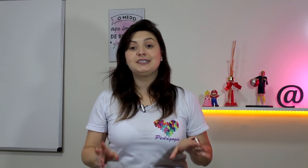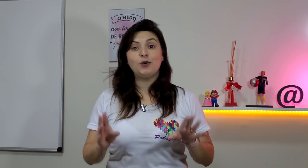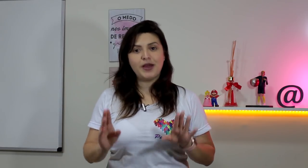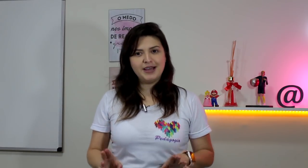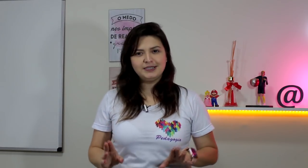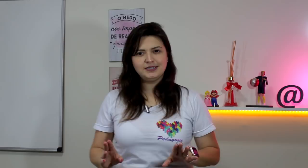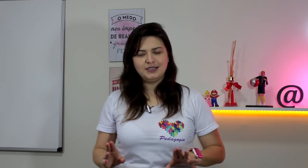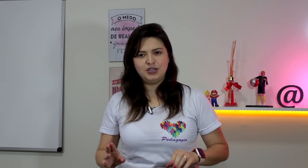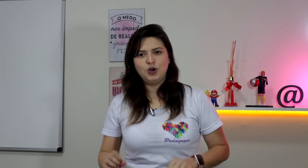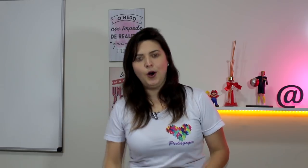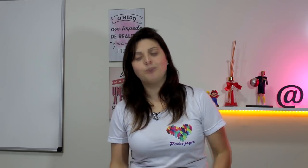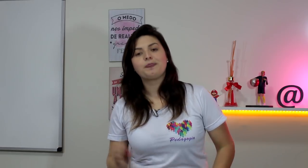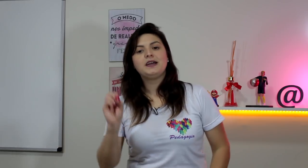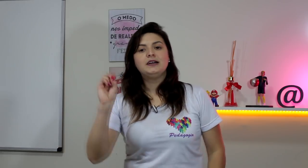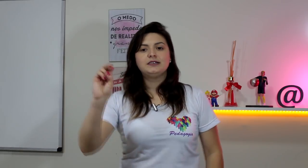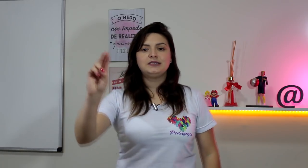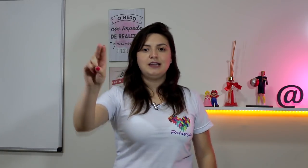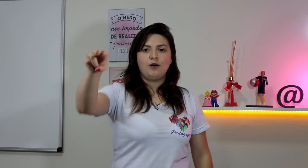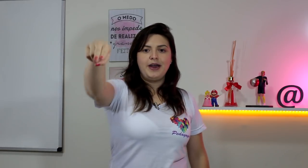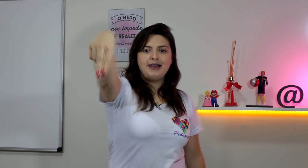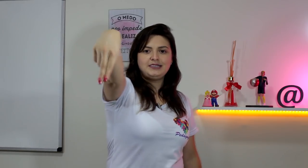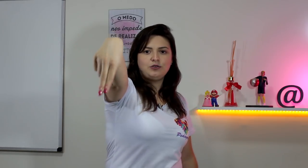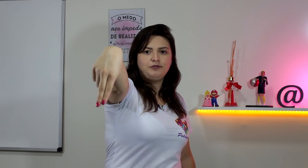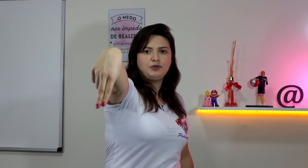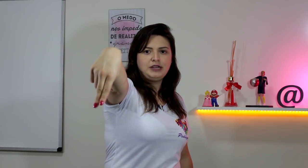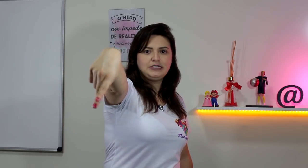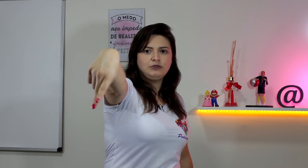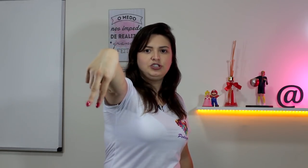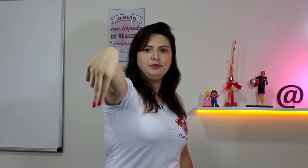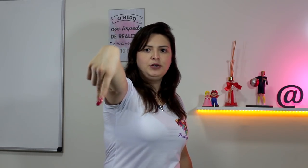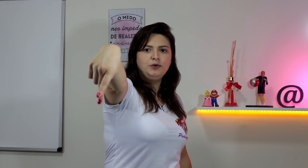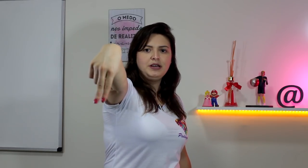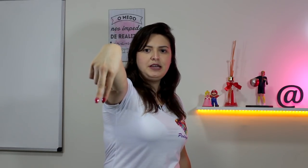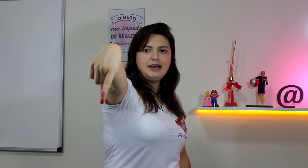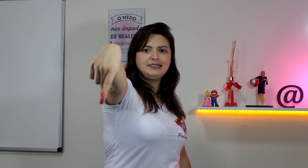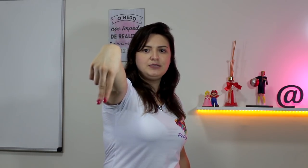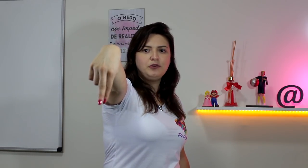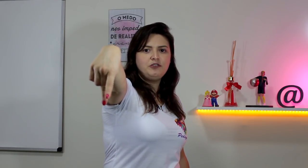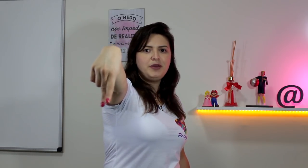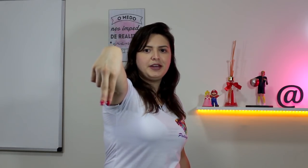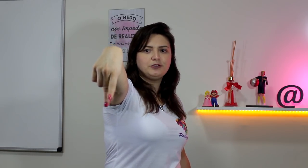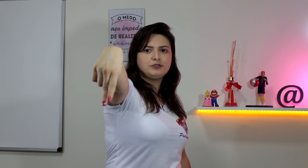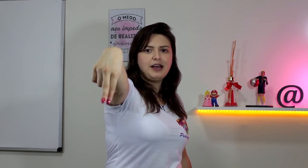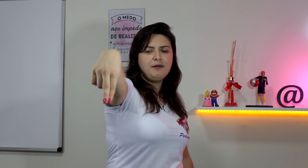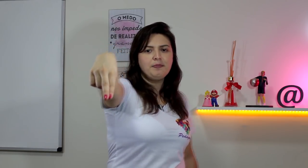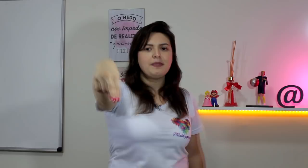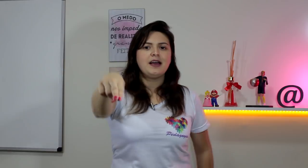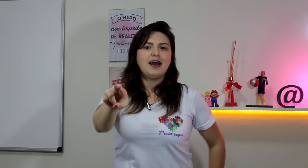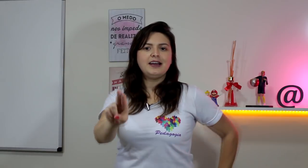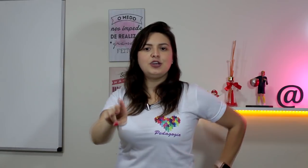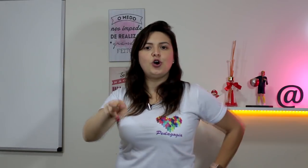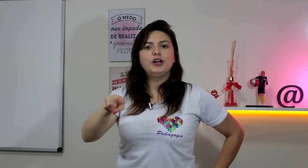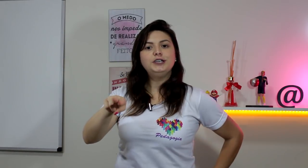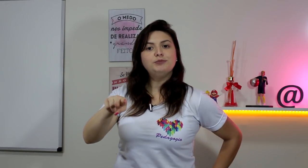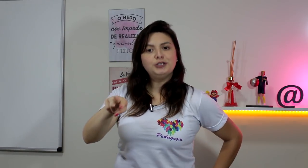são esses aqui, ó, sinal, essa configuração de mão e esse movimento, tá? Aqui, ó,